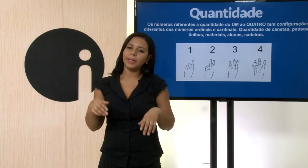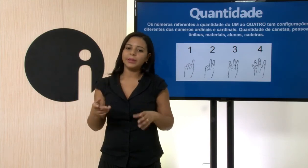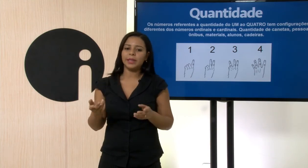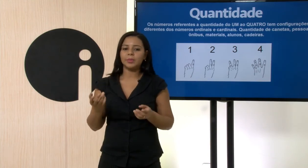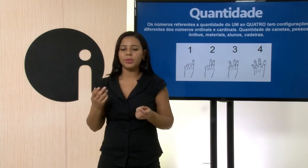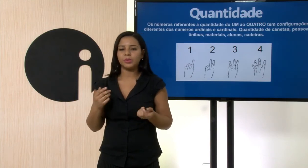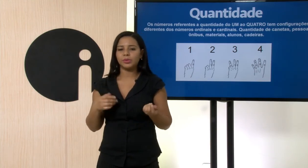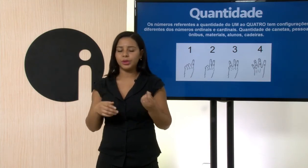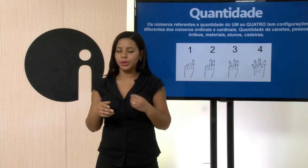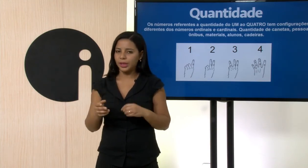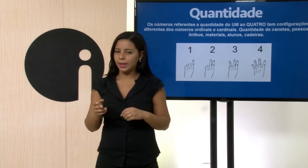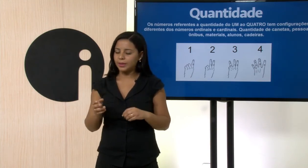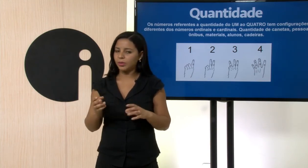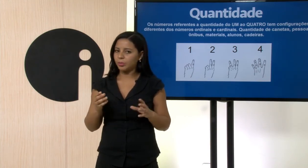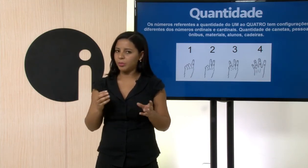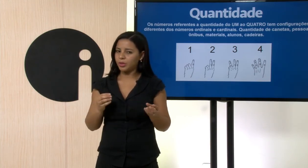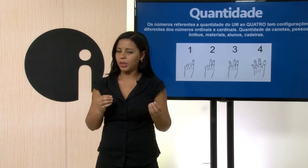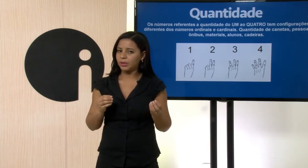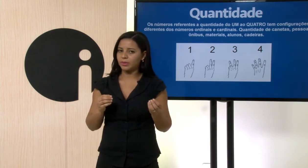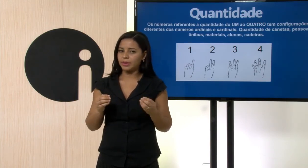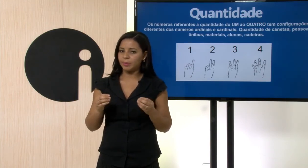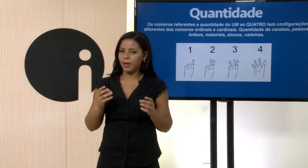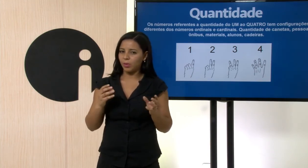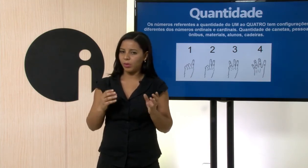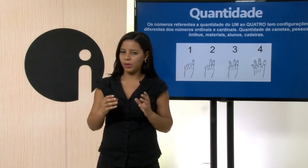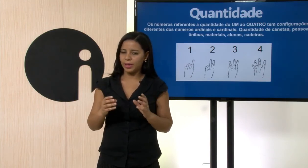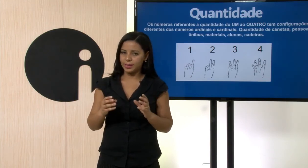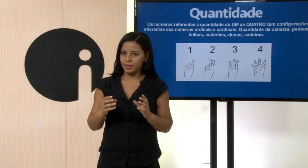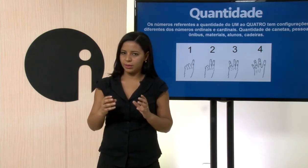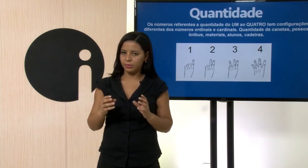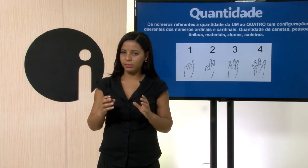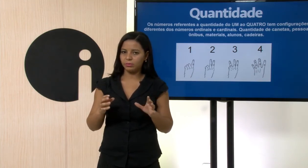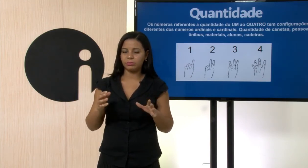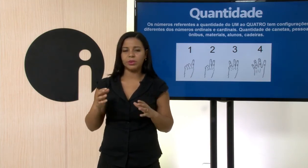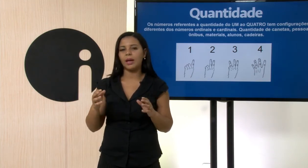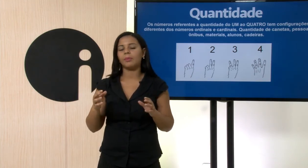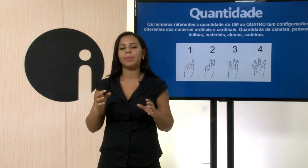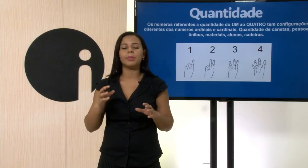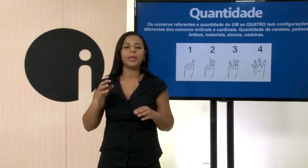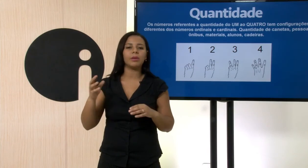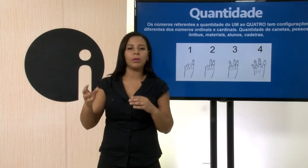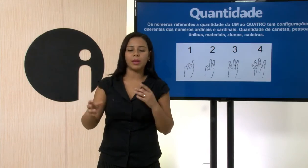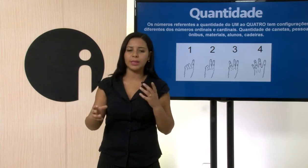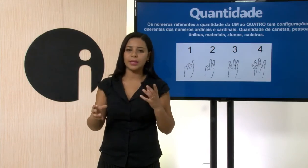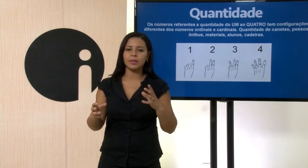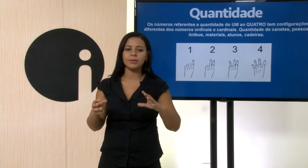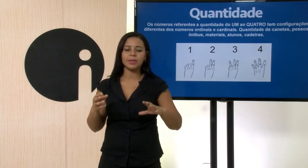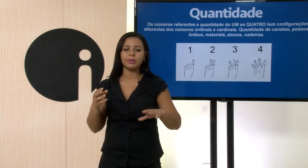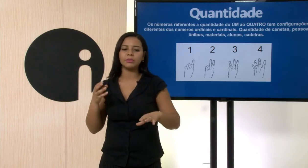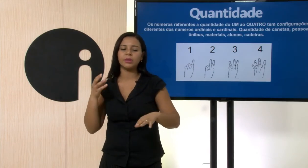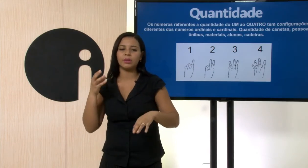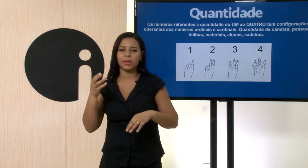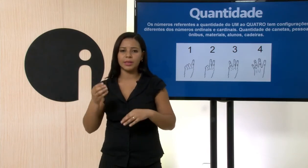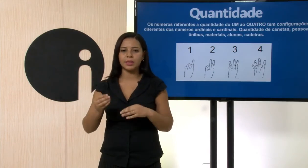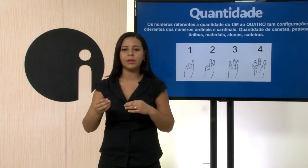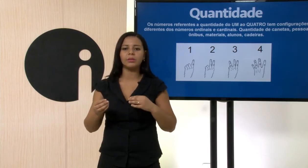Também temos os ordinais, que normalmente eles vão ser para colocação, já, primeira colocação, segunda colocação,